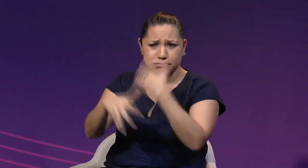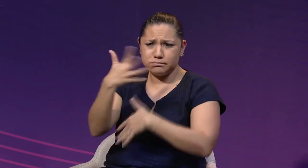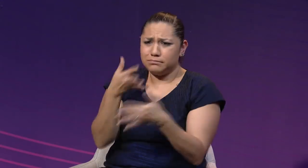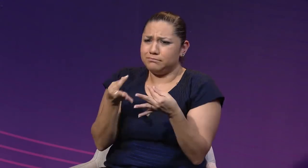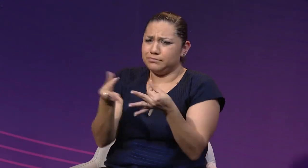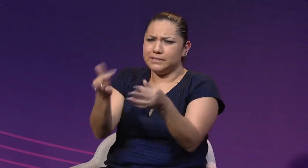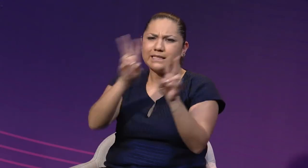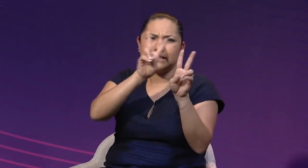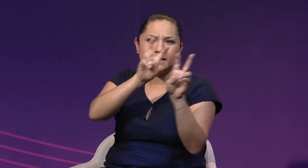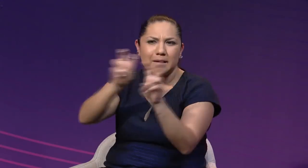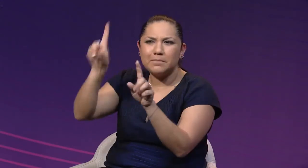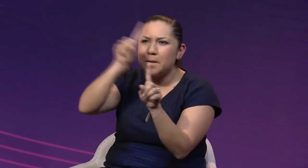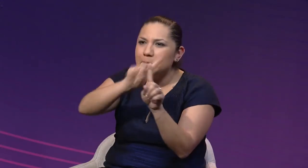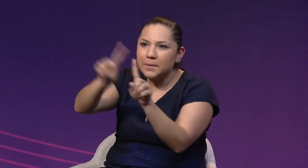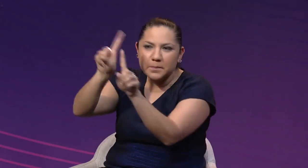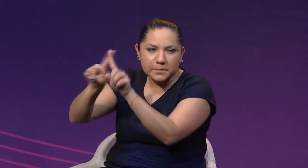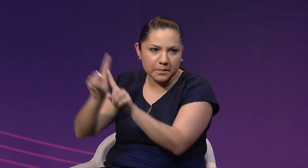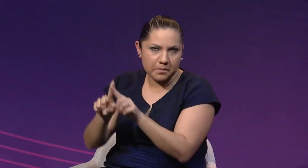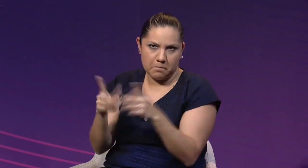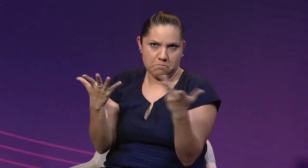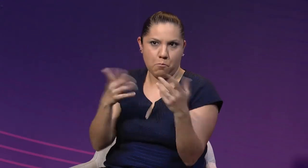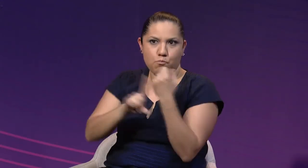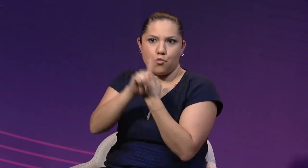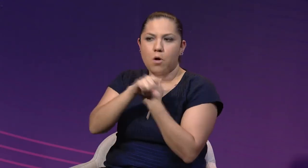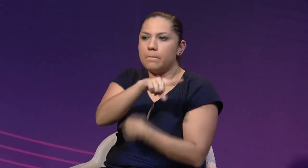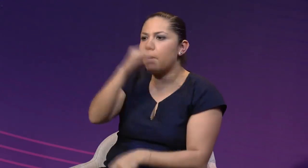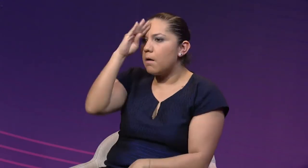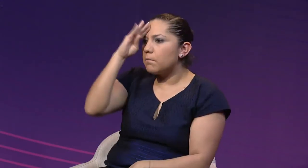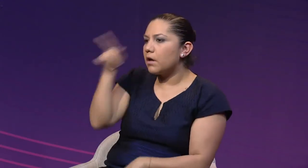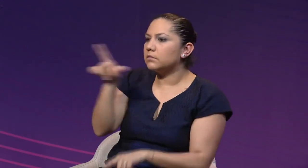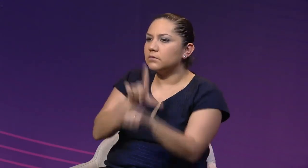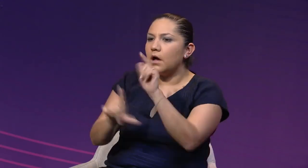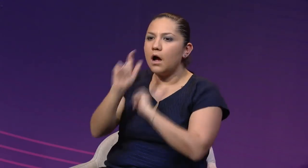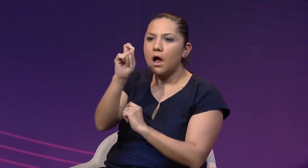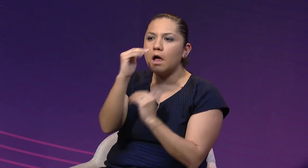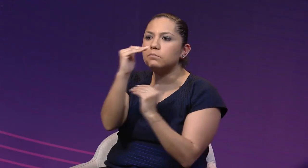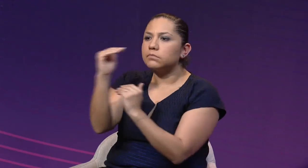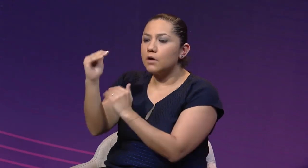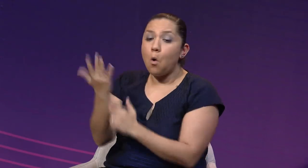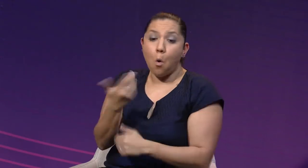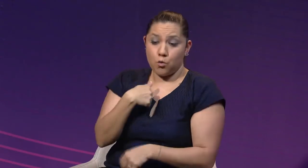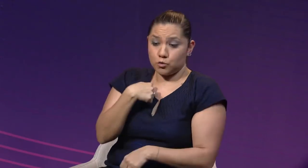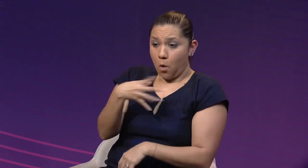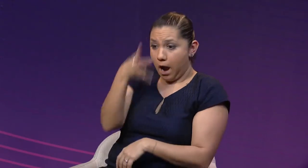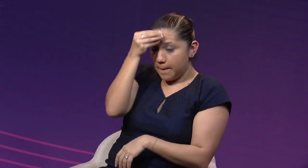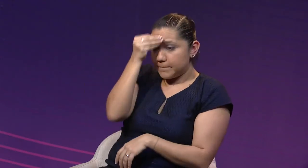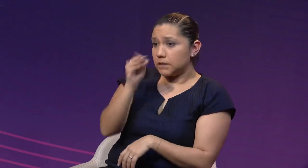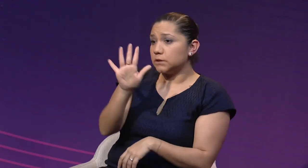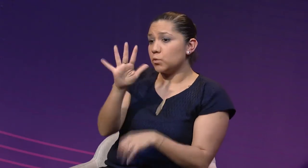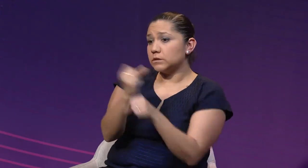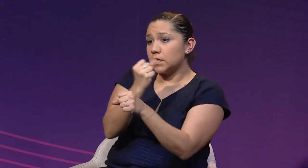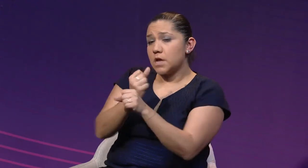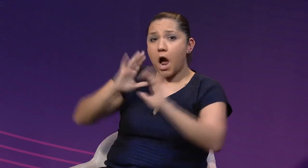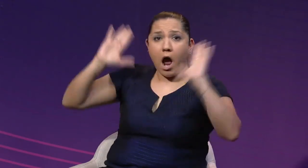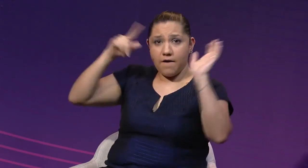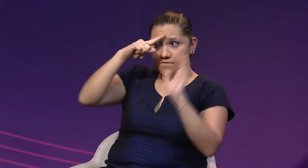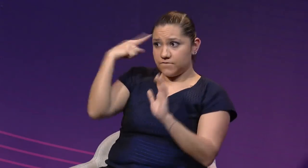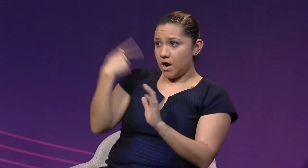que en el español, ¿no? Entonces, a mí me parece que en eso radica el problema, que no es